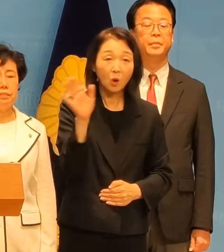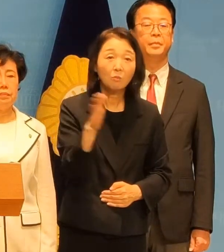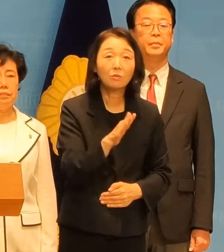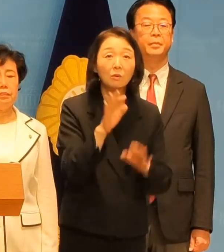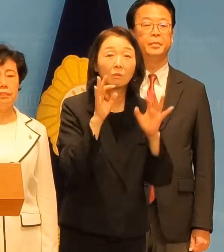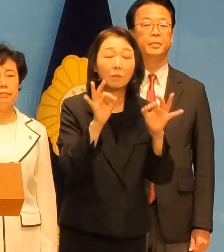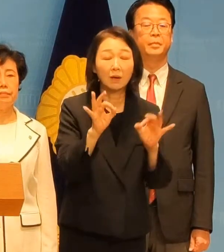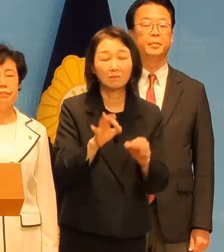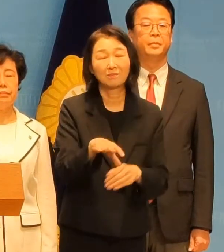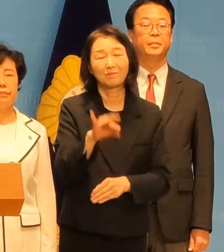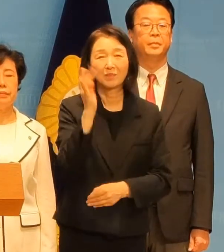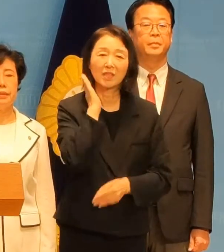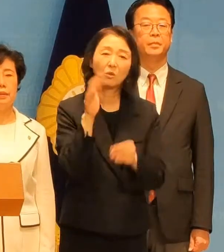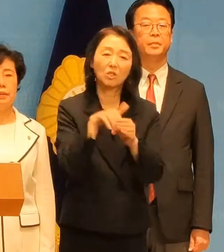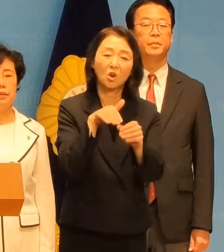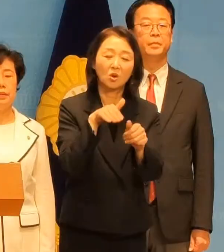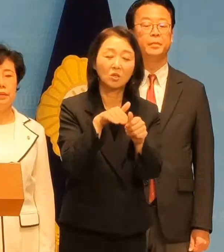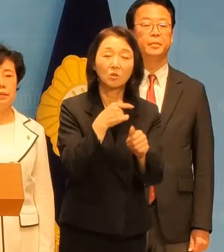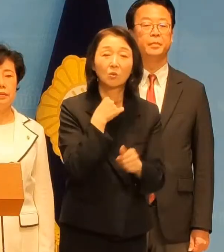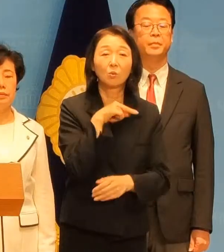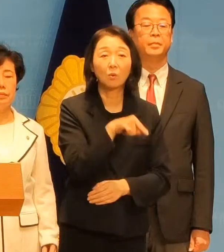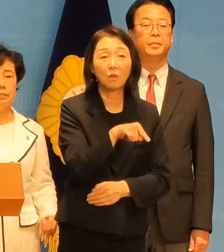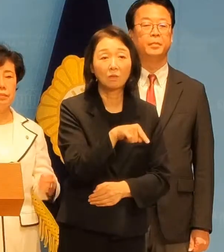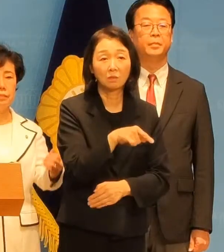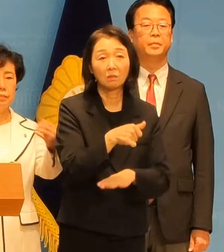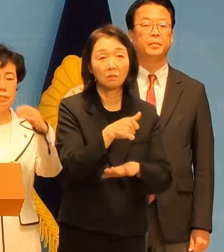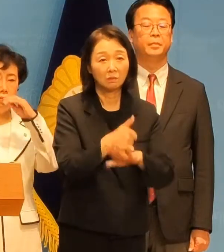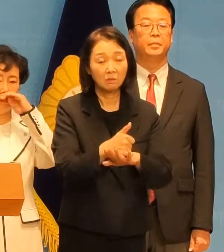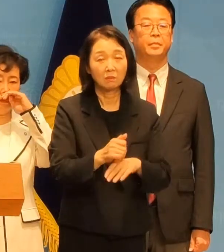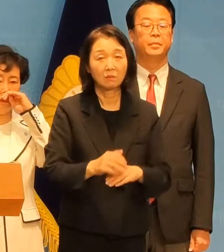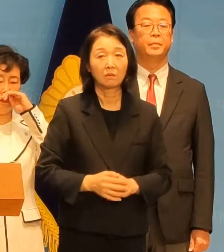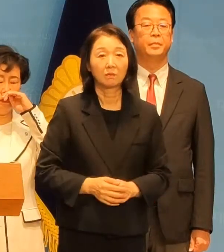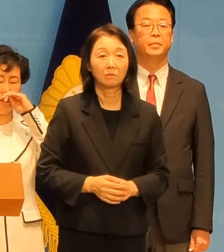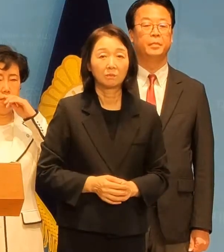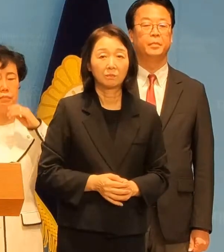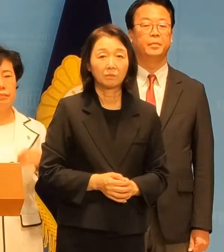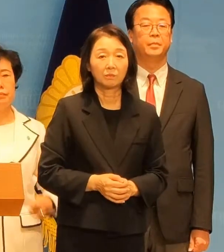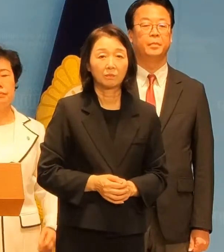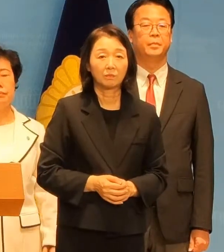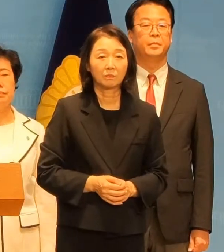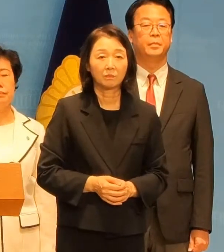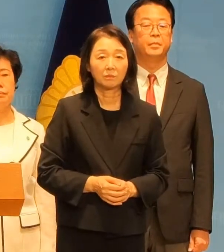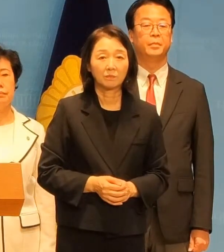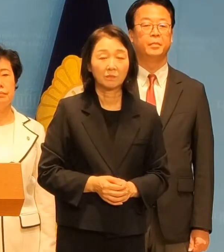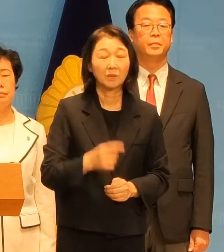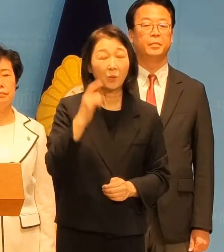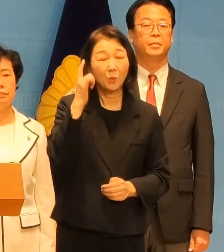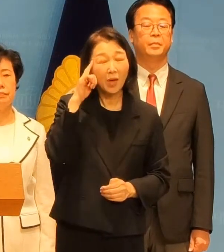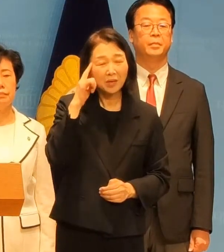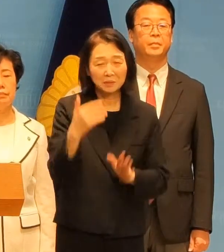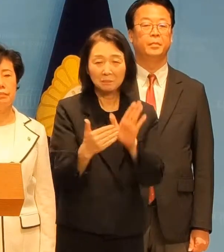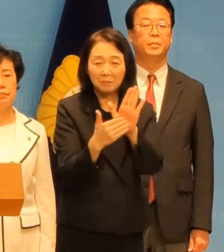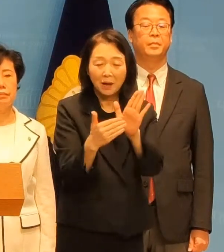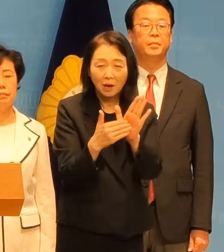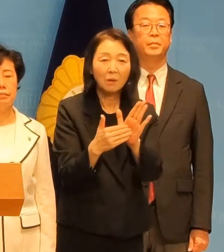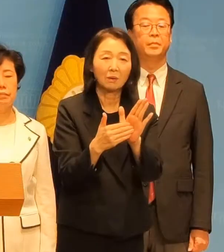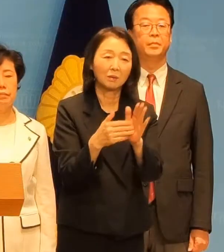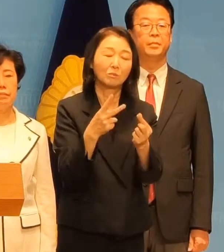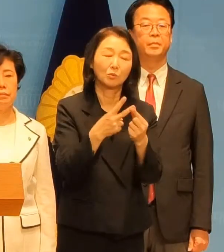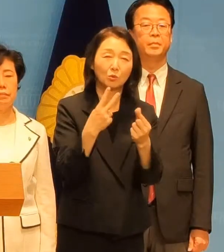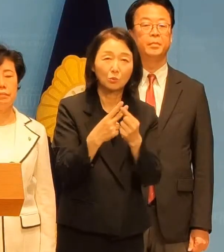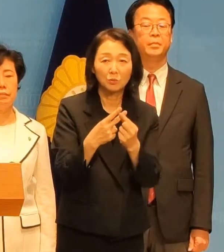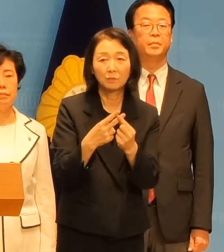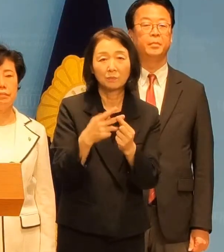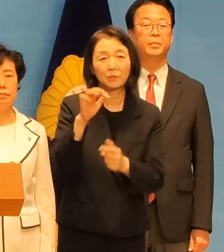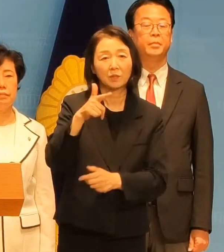번째는 대서판 흔들기고, 그래서 그것은 김대호 병풍 공작 시즌2, 청담동